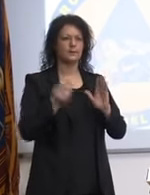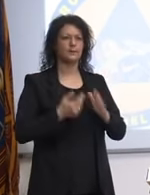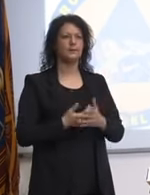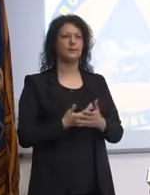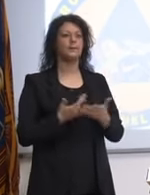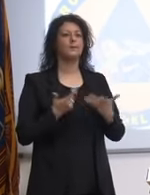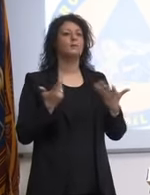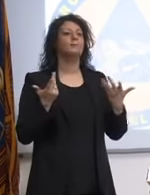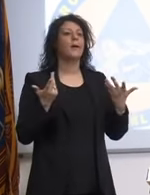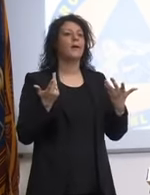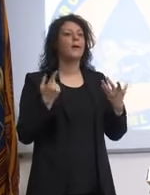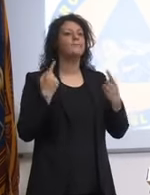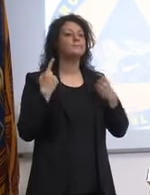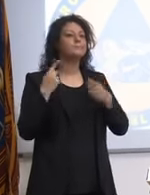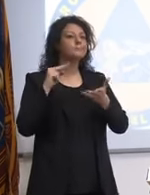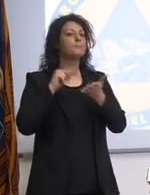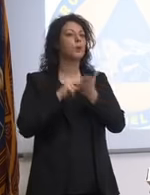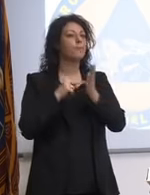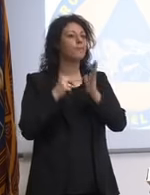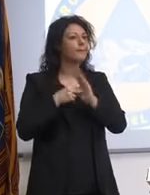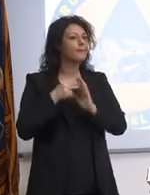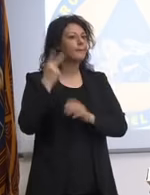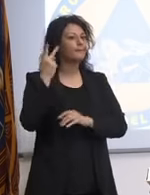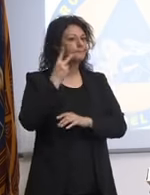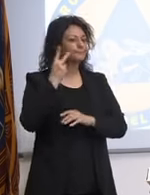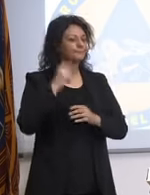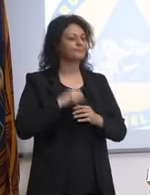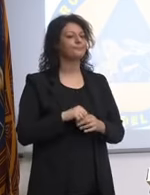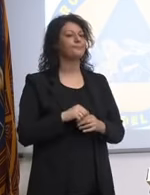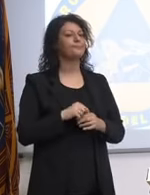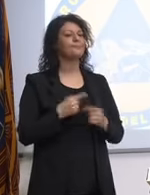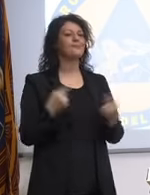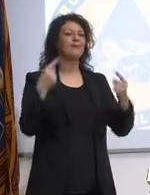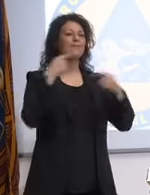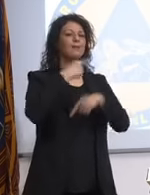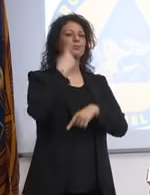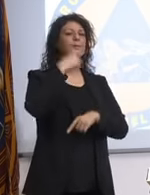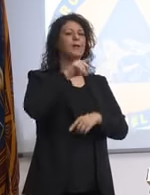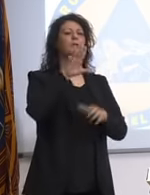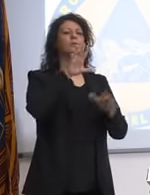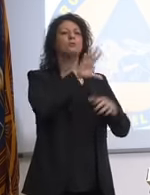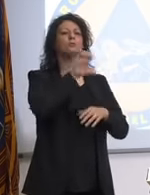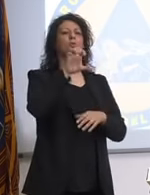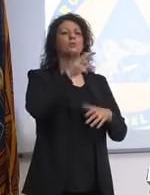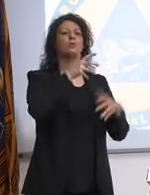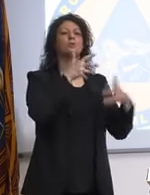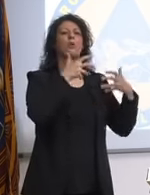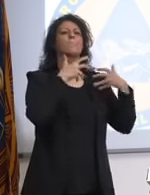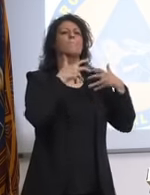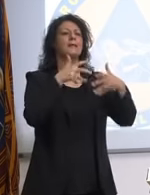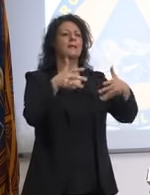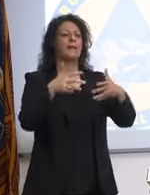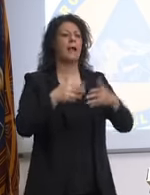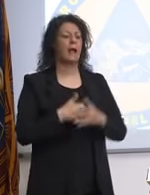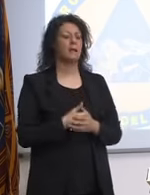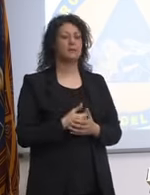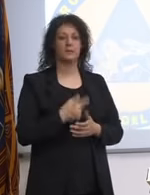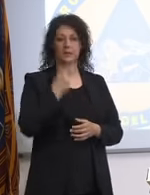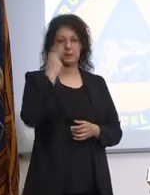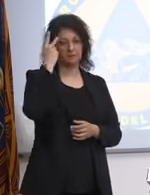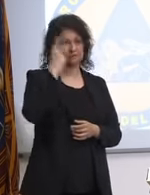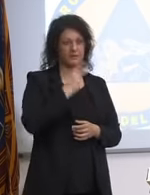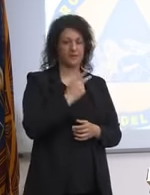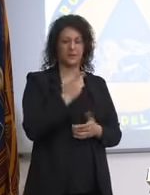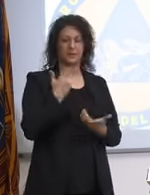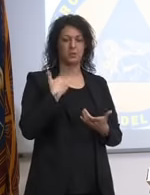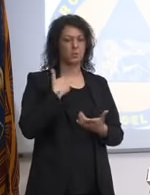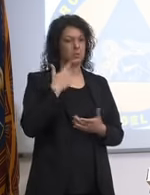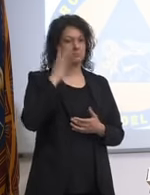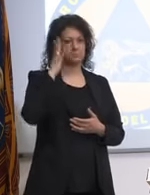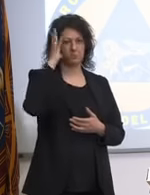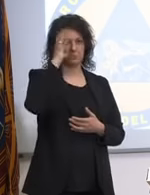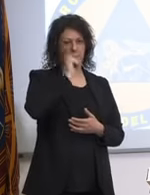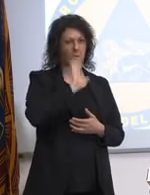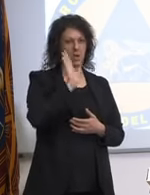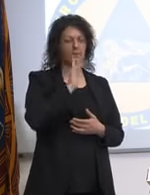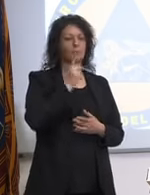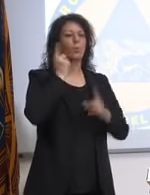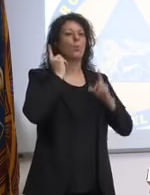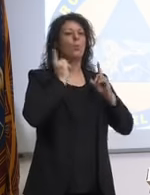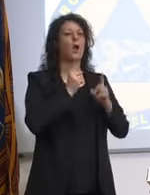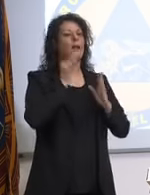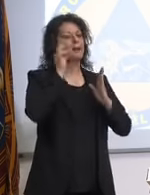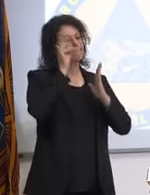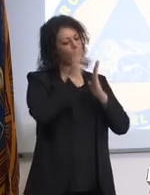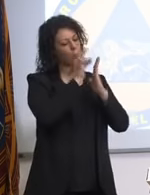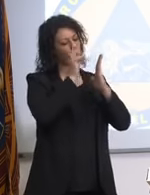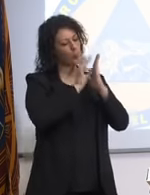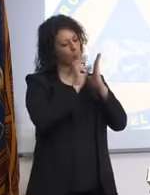questo è un problema reale. Quanto ai 500 miliardi, io non ho ancora capito quali siano le regole di ingaggio, per cui mi fermo a una